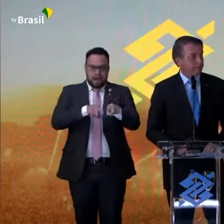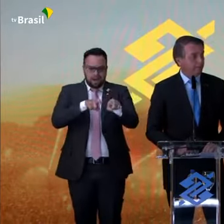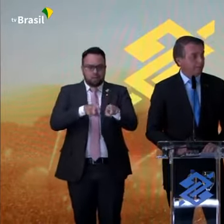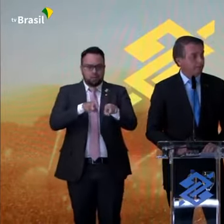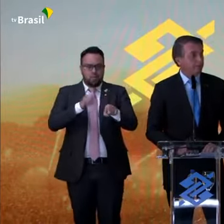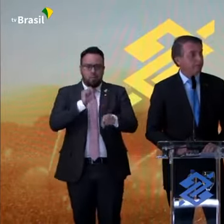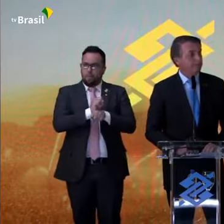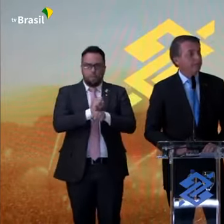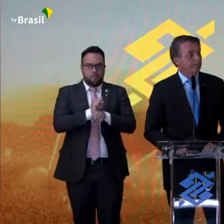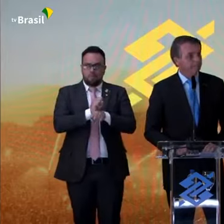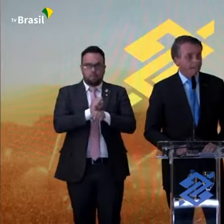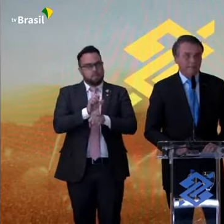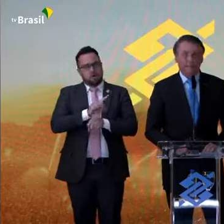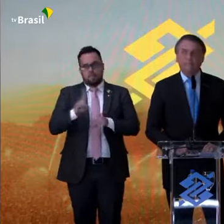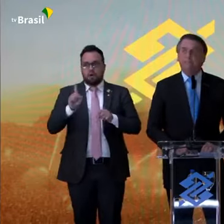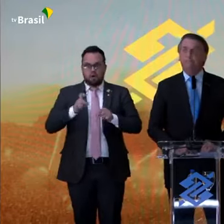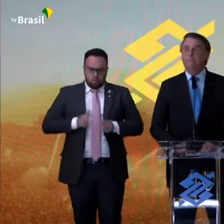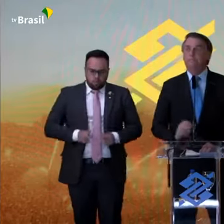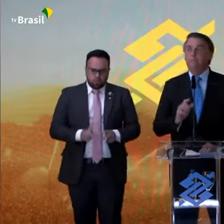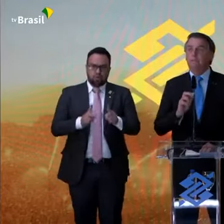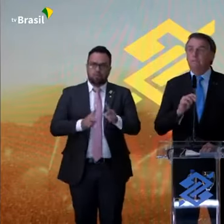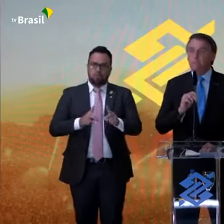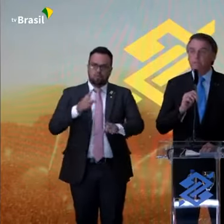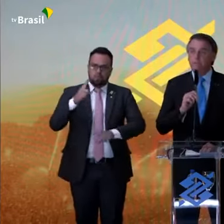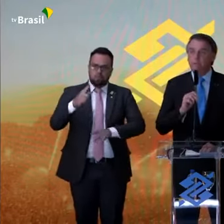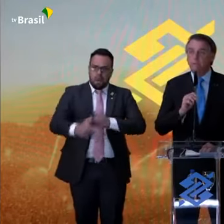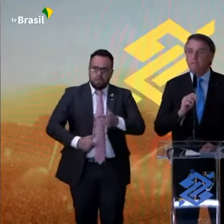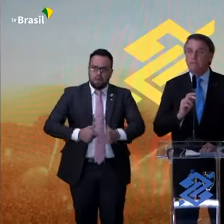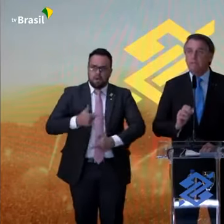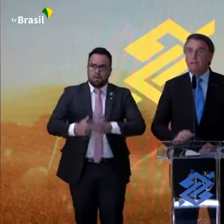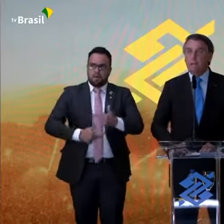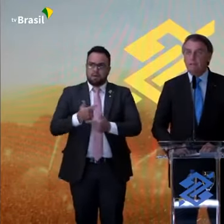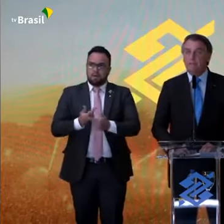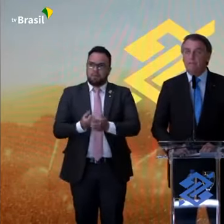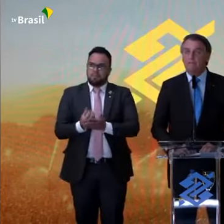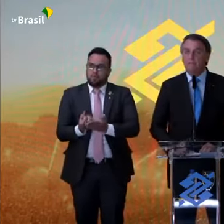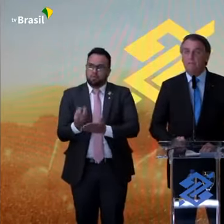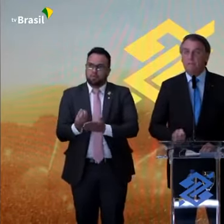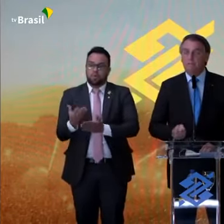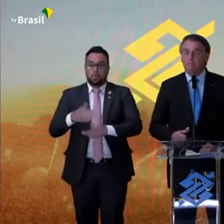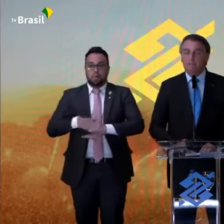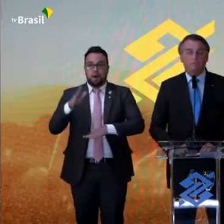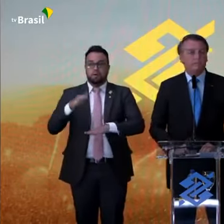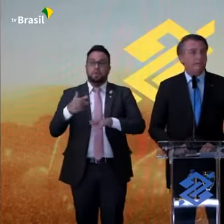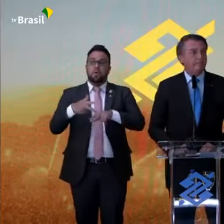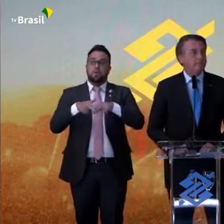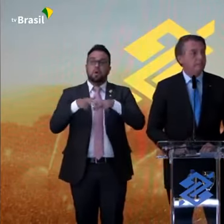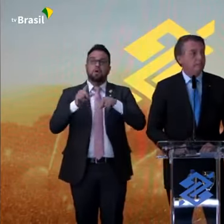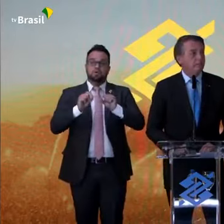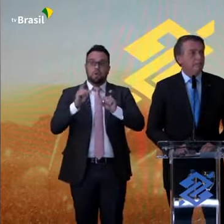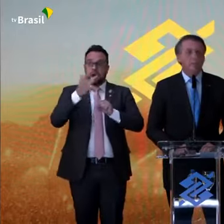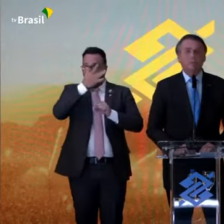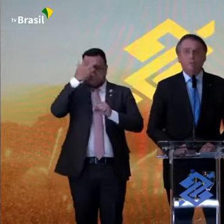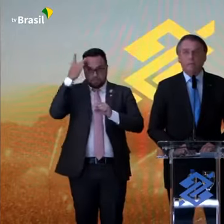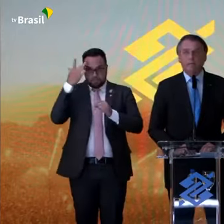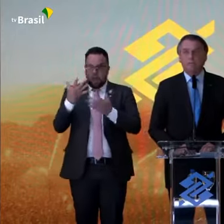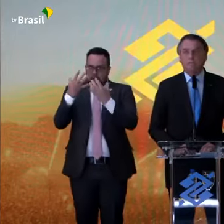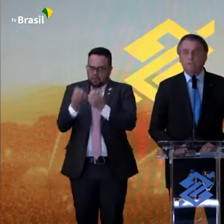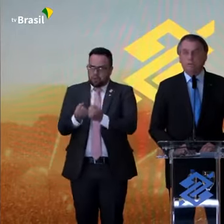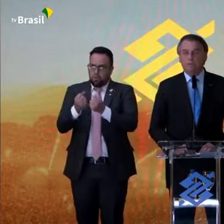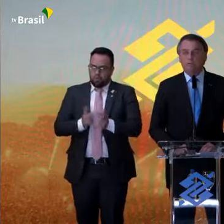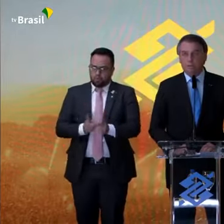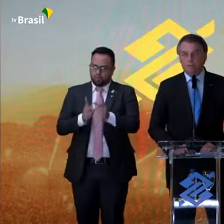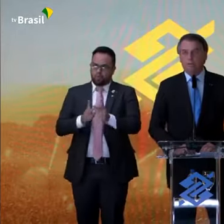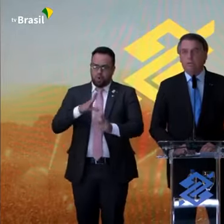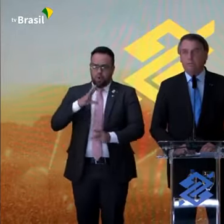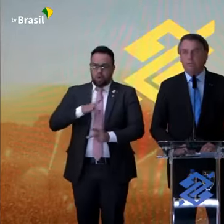muito pelo contrário produziu mais ainda isso obviamente pela abnegação pela vontade e pela